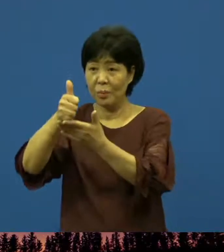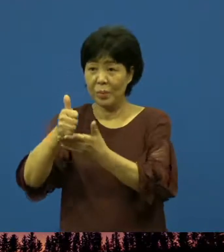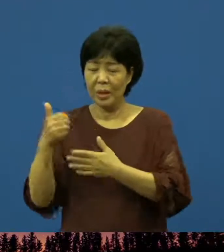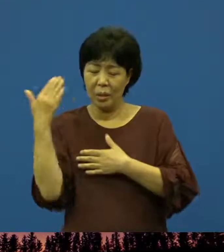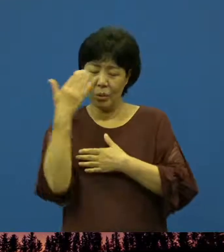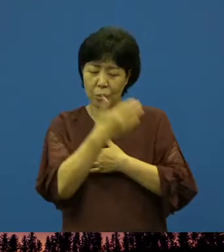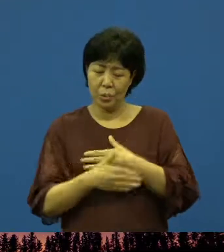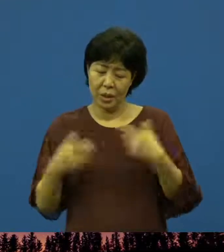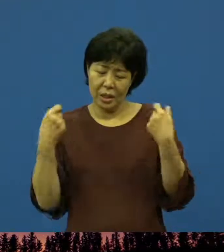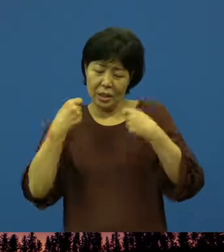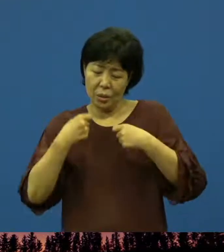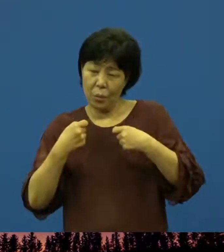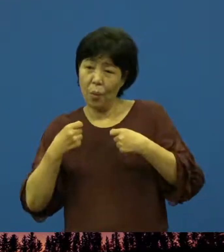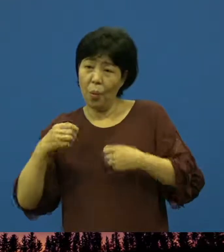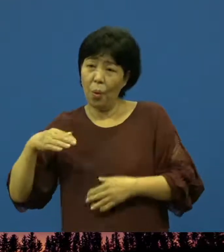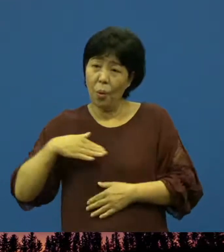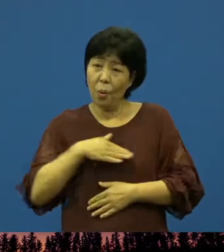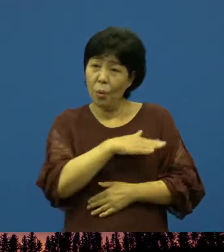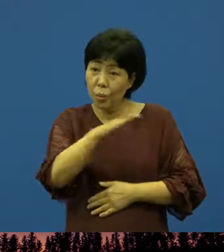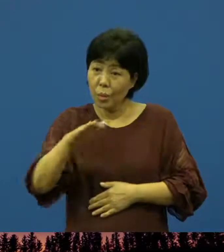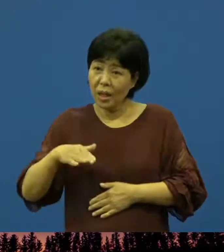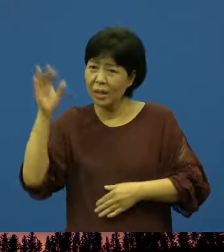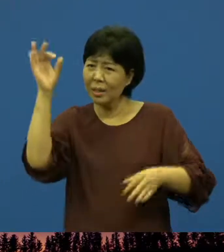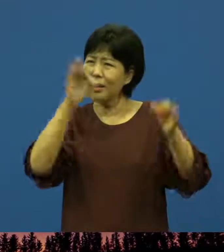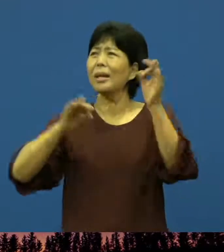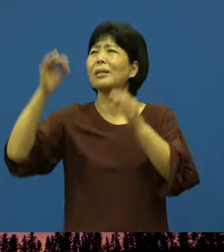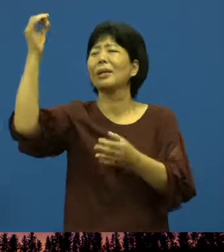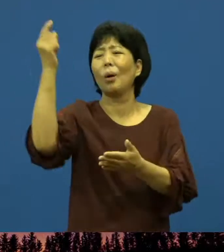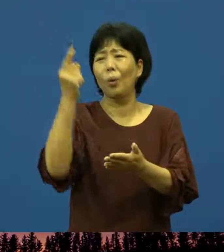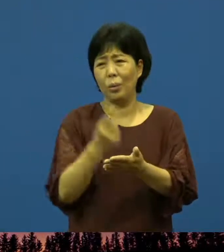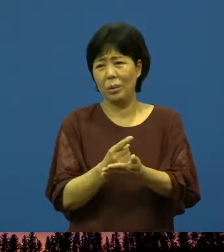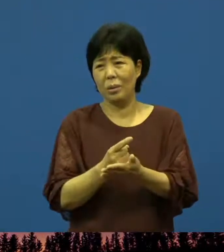우리에게 무엇을요? 영원한 생명을 주시려고.